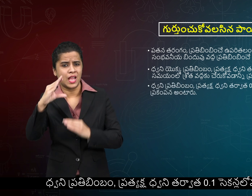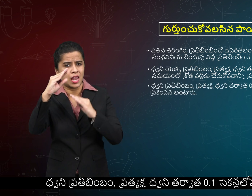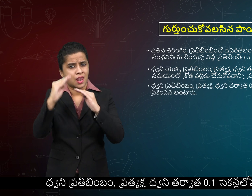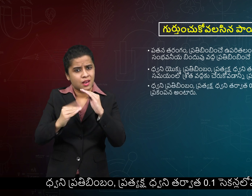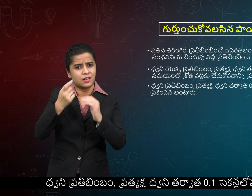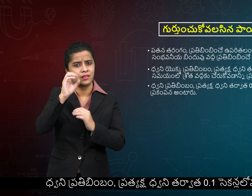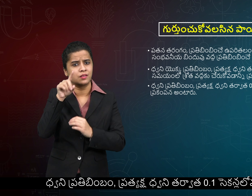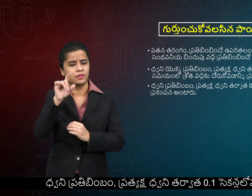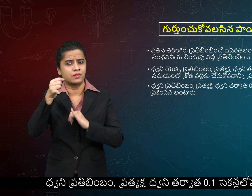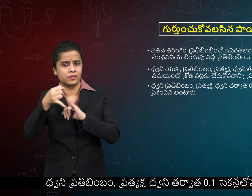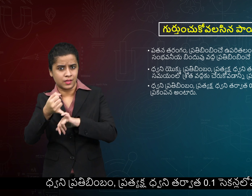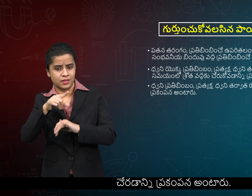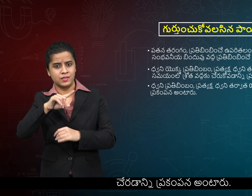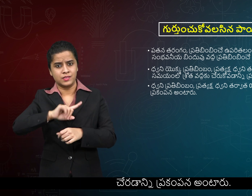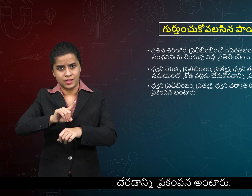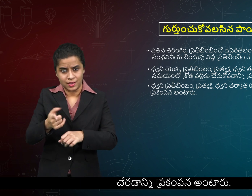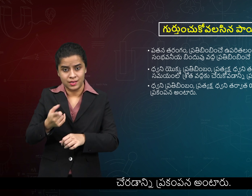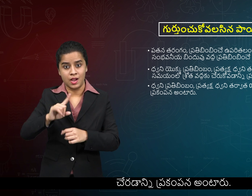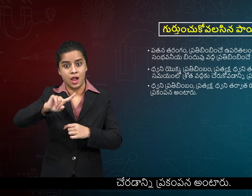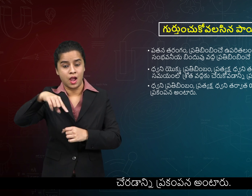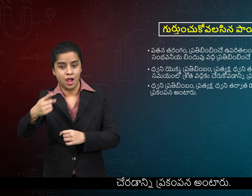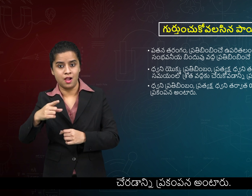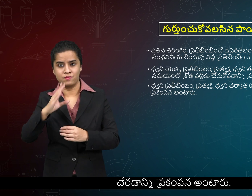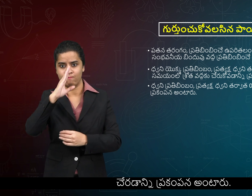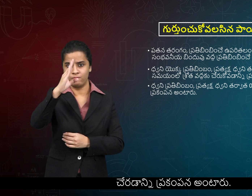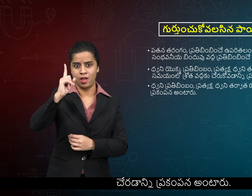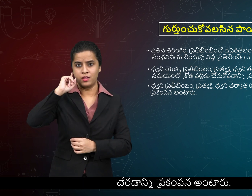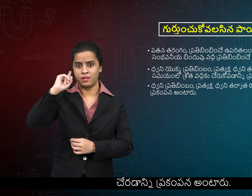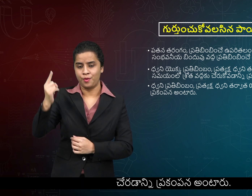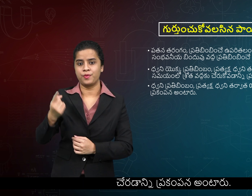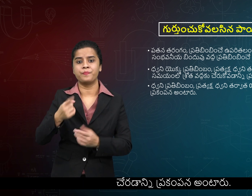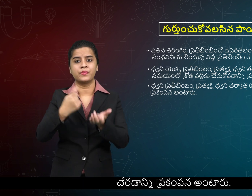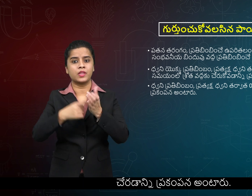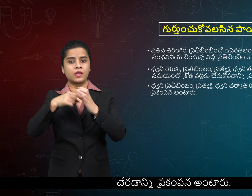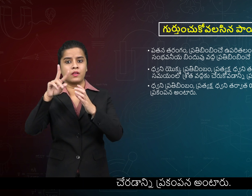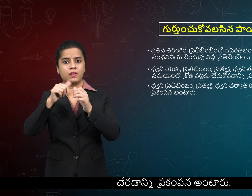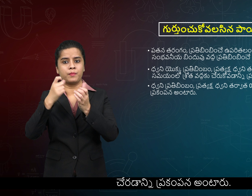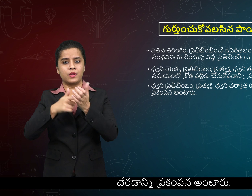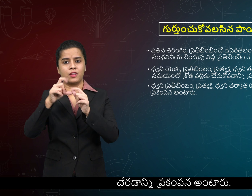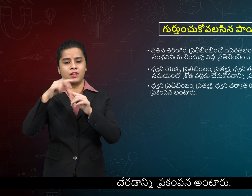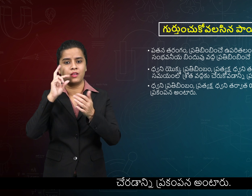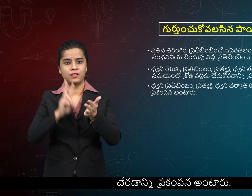0.1 సెకండ్లలోపు శ్రోత వద్దకు చేరడాన్ని ప్రకంపన అంటారు.